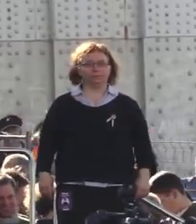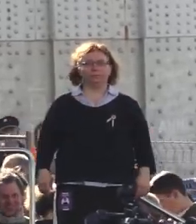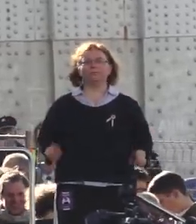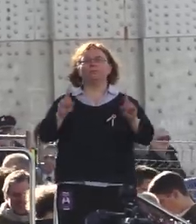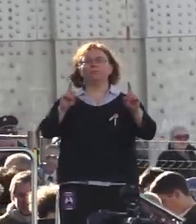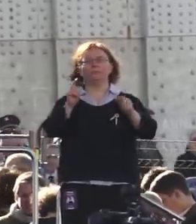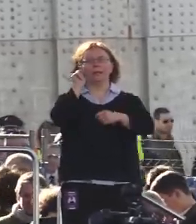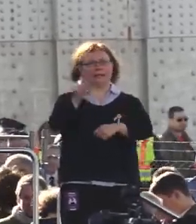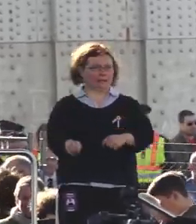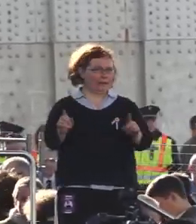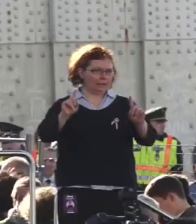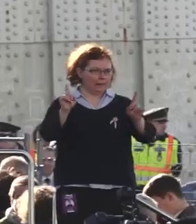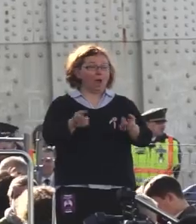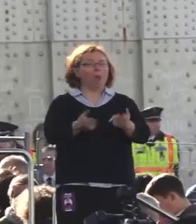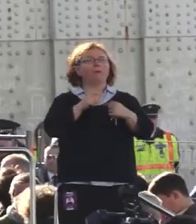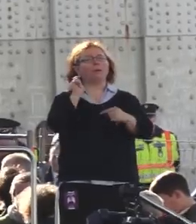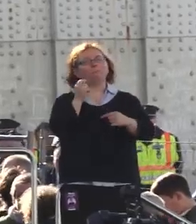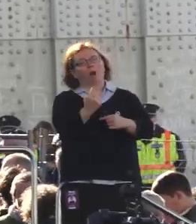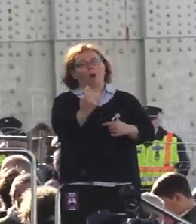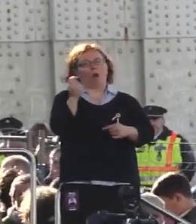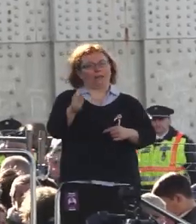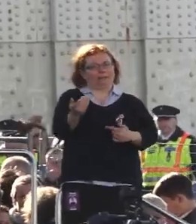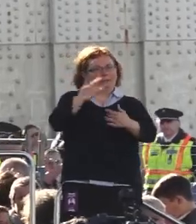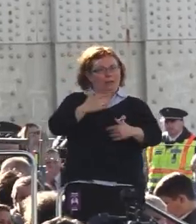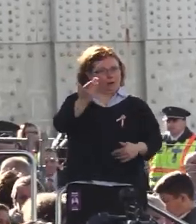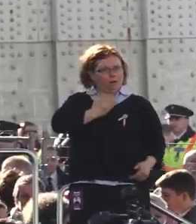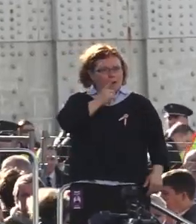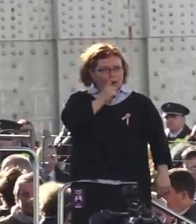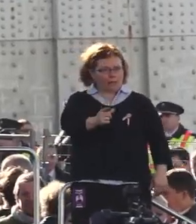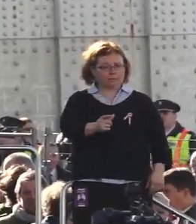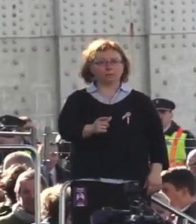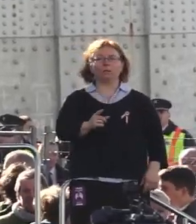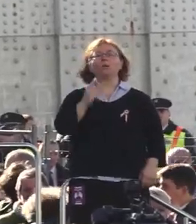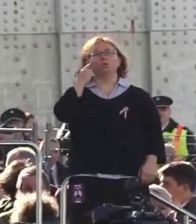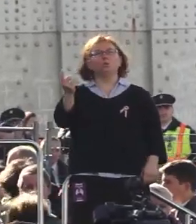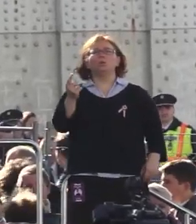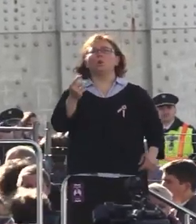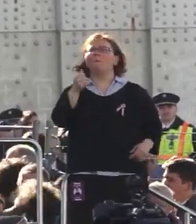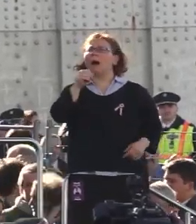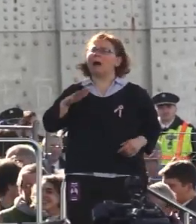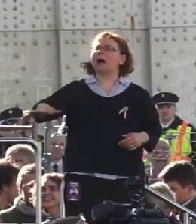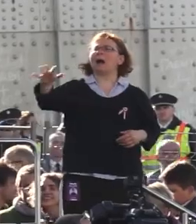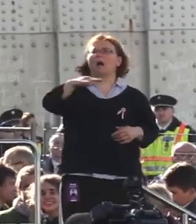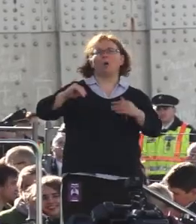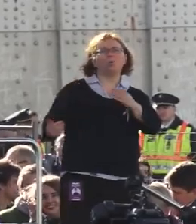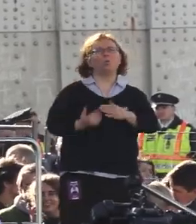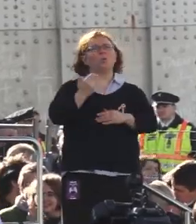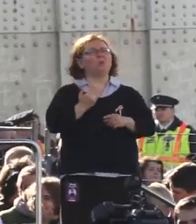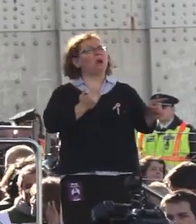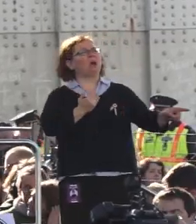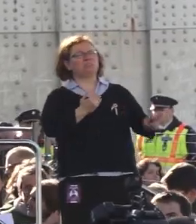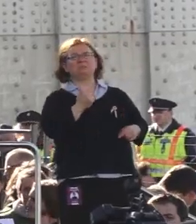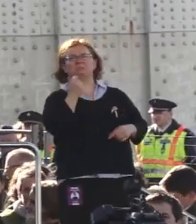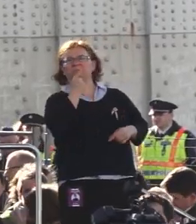Ne ítélj, hogy ne ítéltess! Tudom, árják! Megint egy tetves